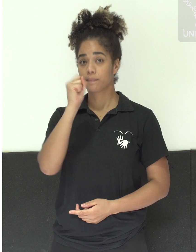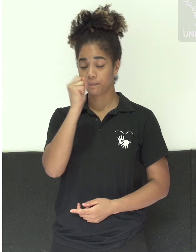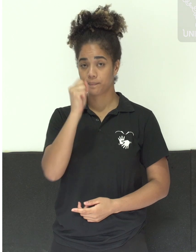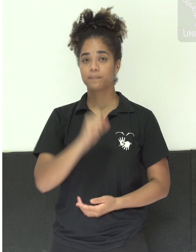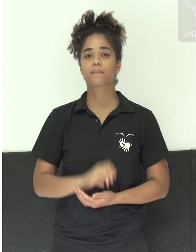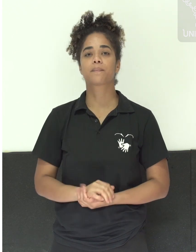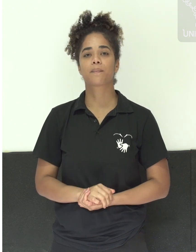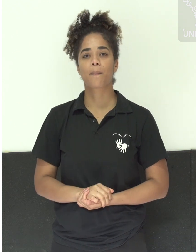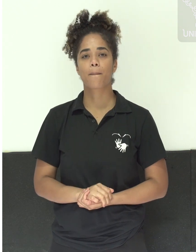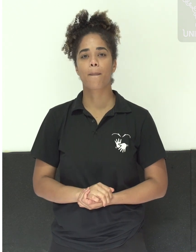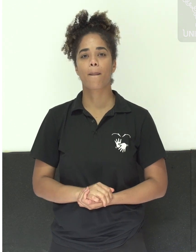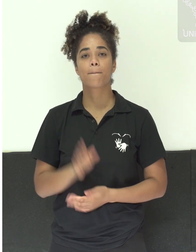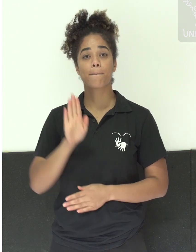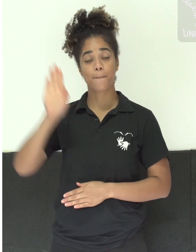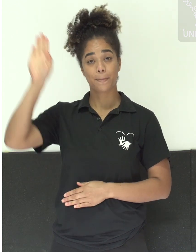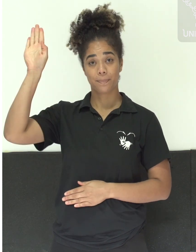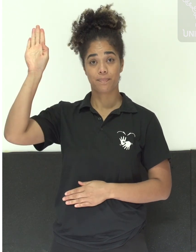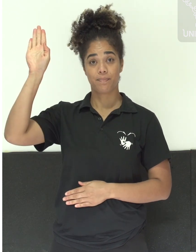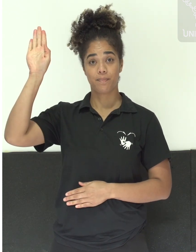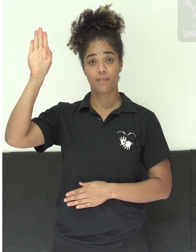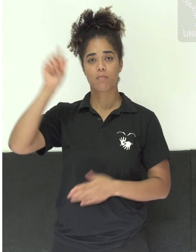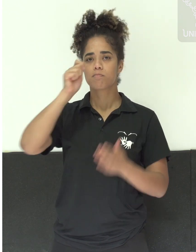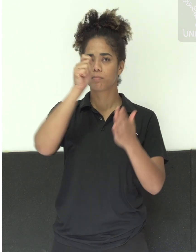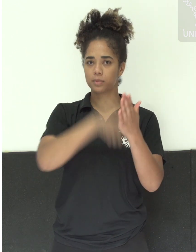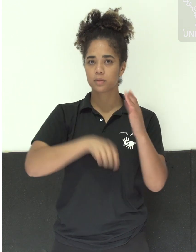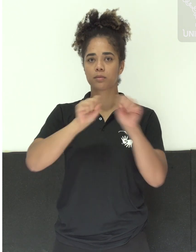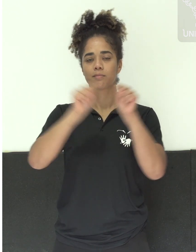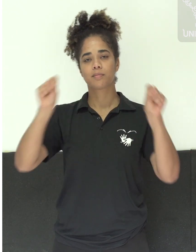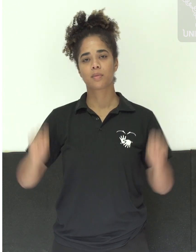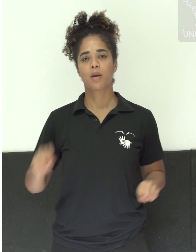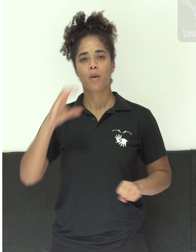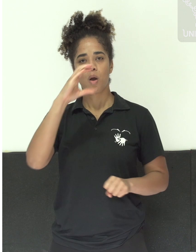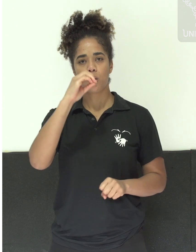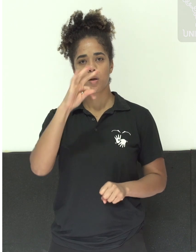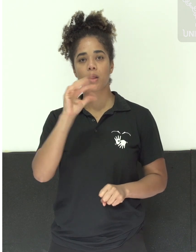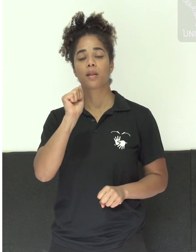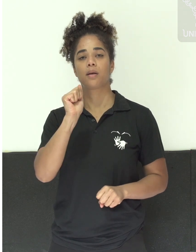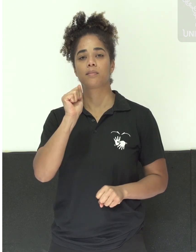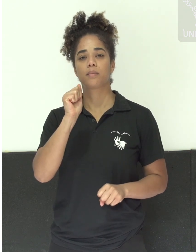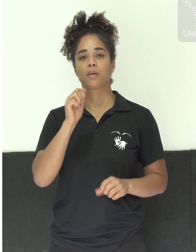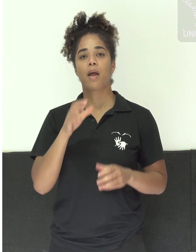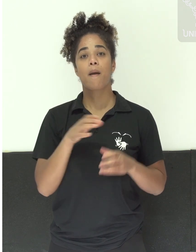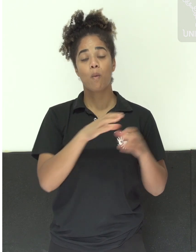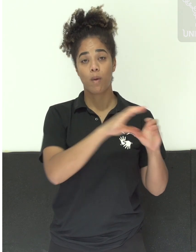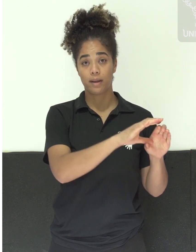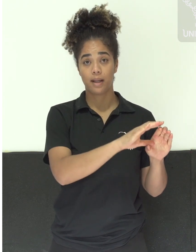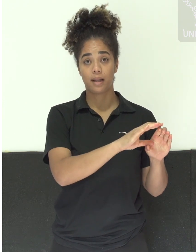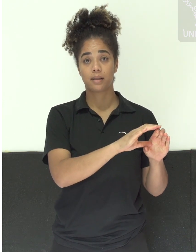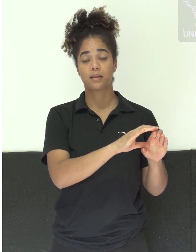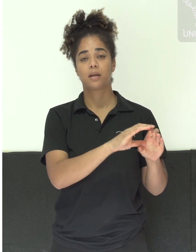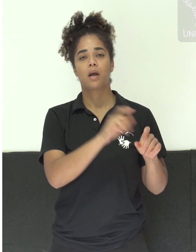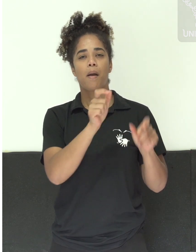7.2.5.8 Candidatos inscritos em sistema de cotas reservadas às pessoas com deficiência